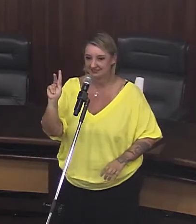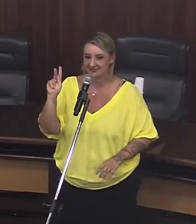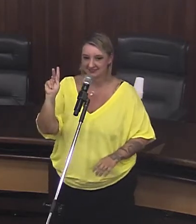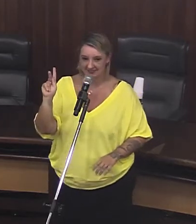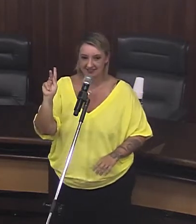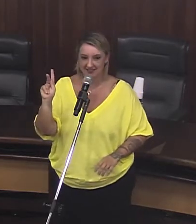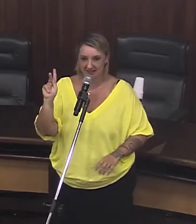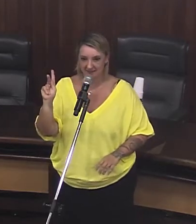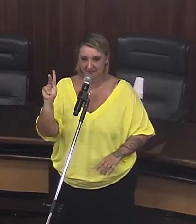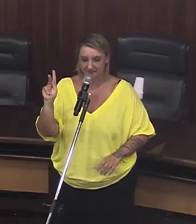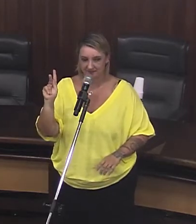K.